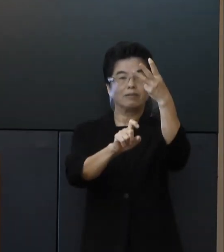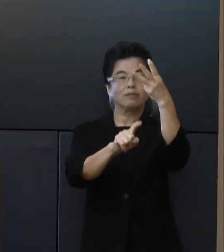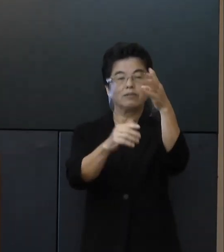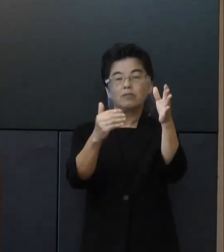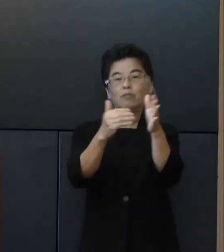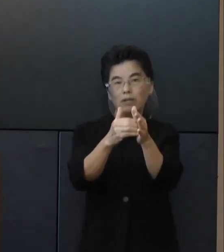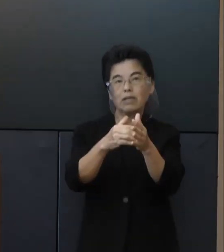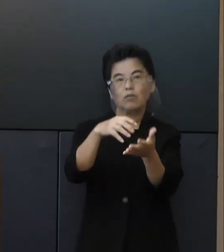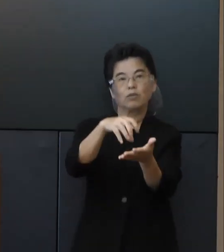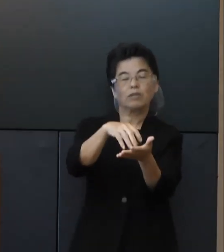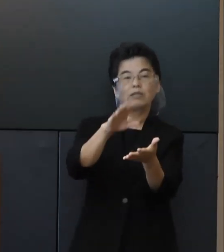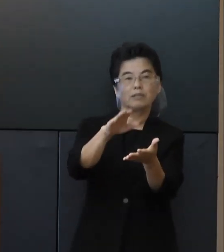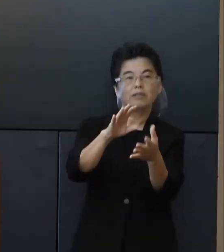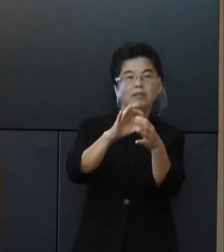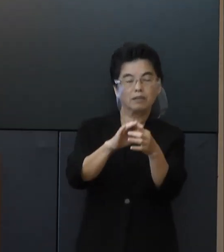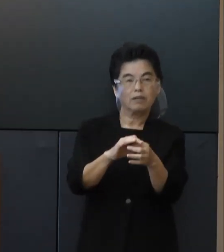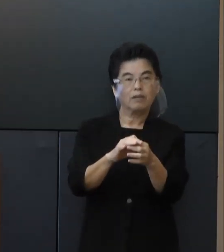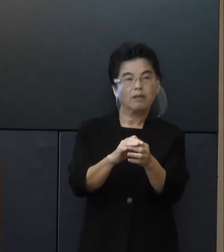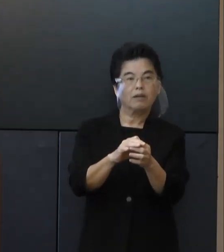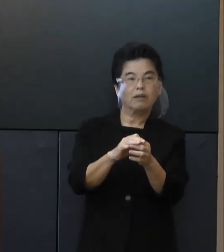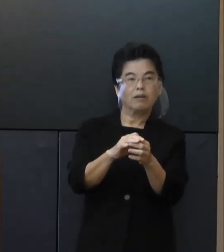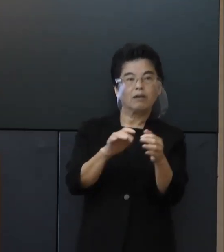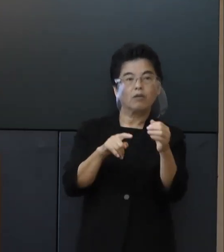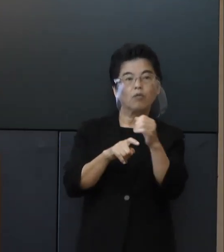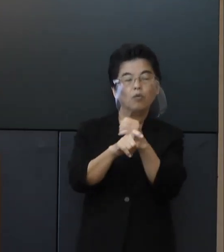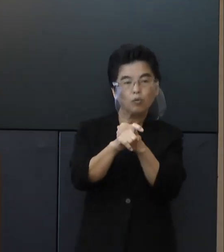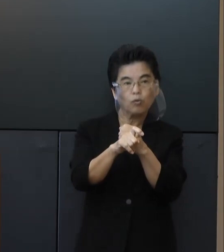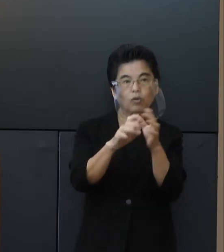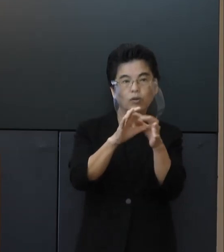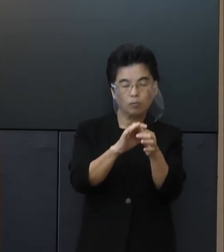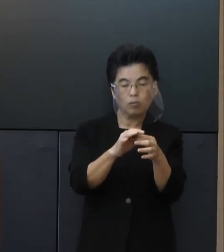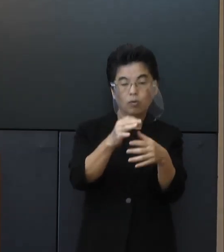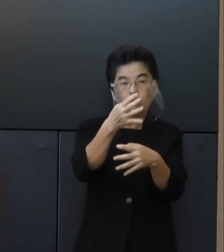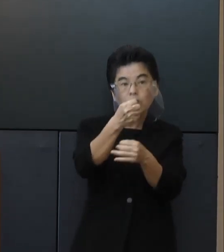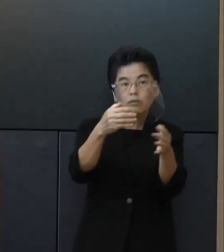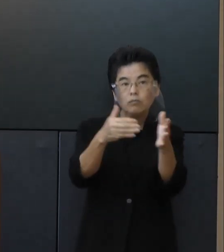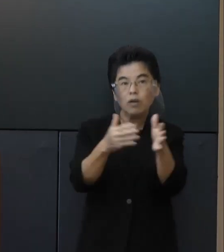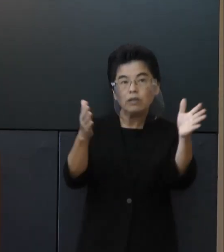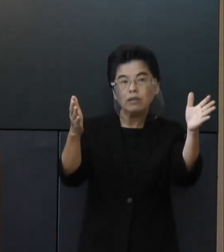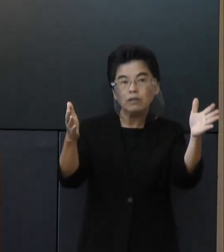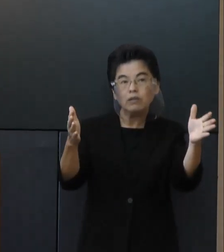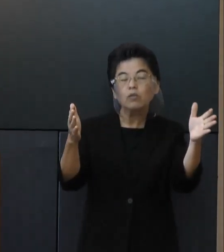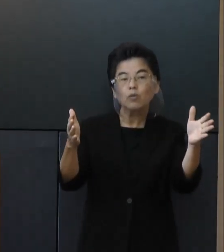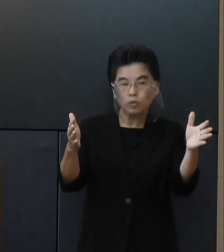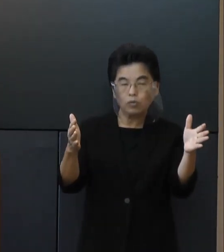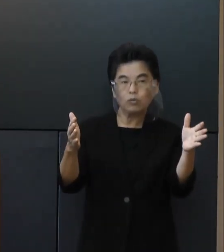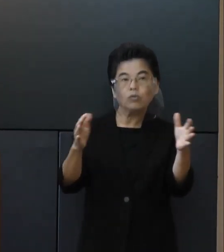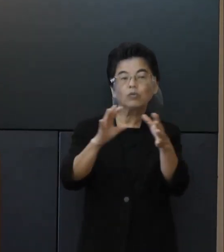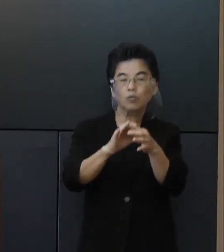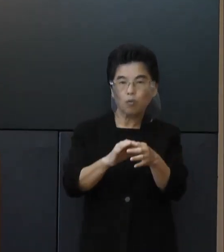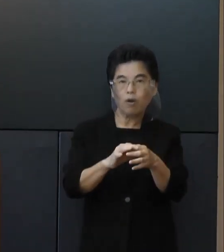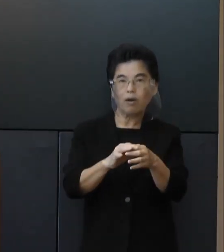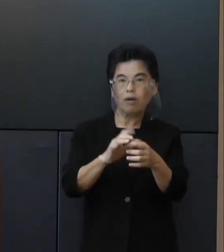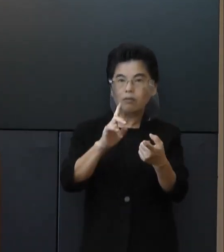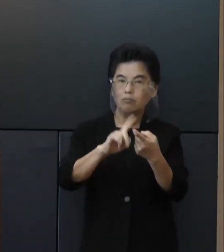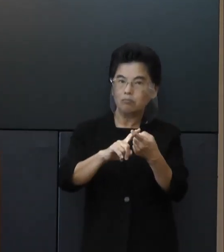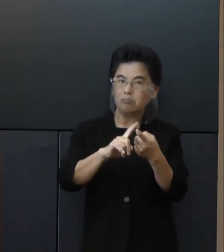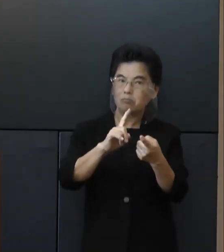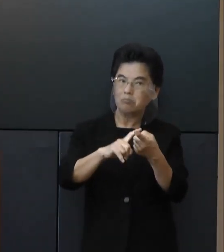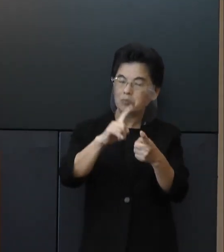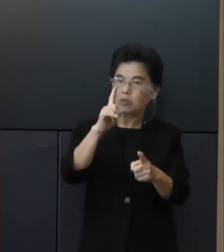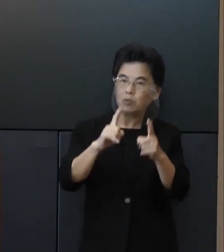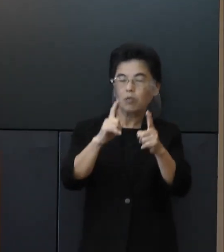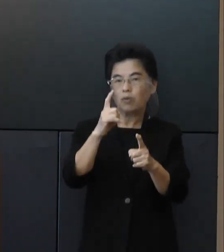ズコロナという言った時に、期間を区切って送っていくこと の健康性が取れるのかというところを聞きたいんですけれ